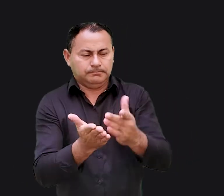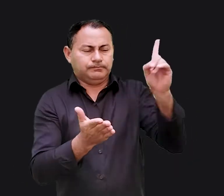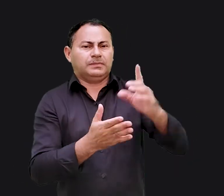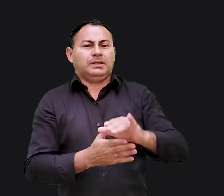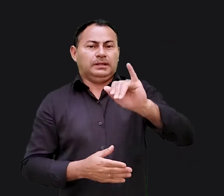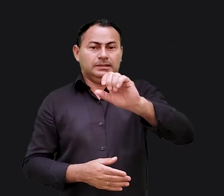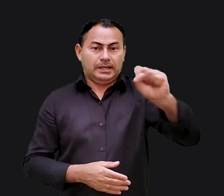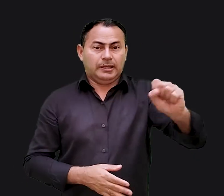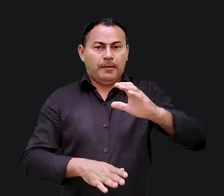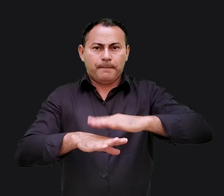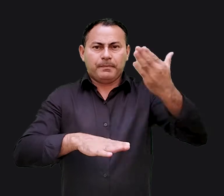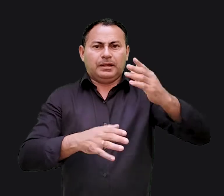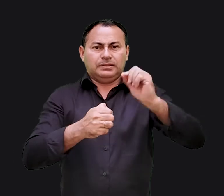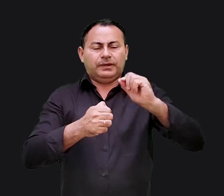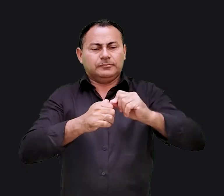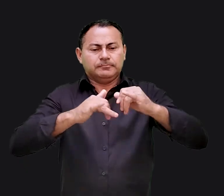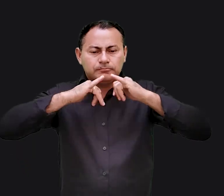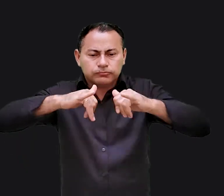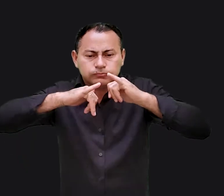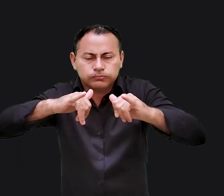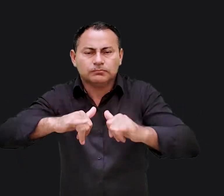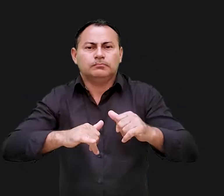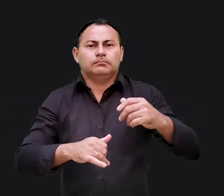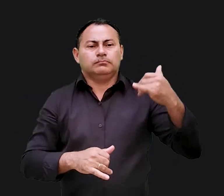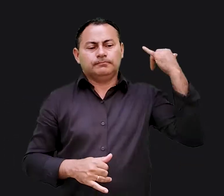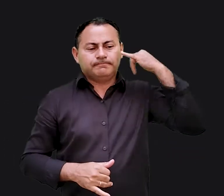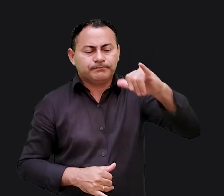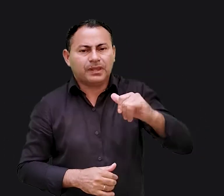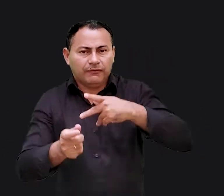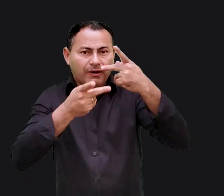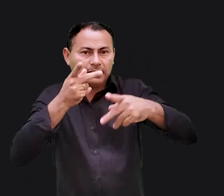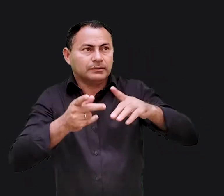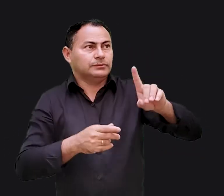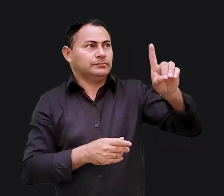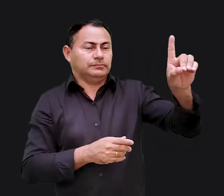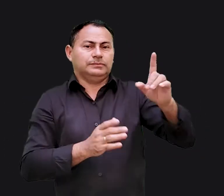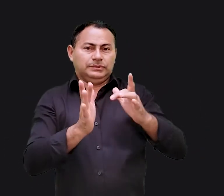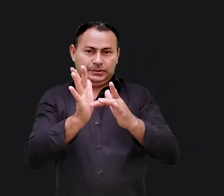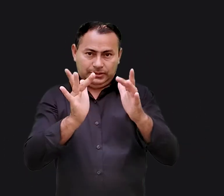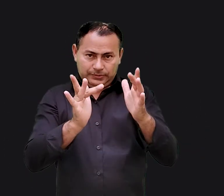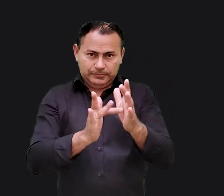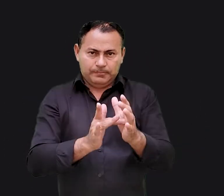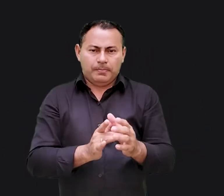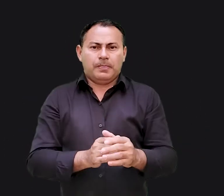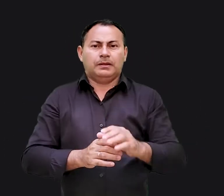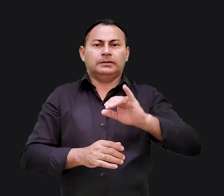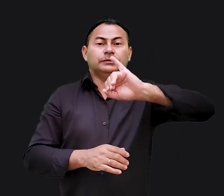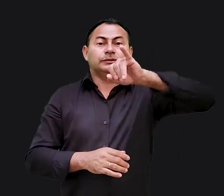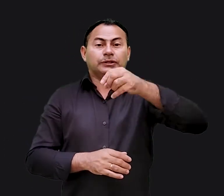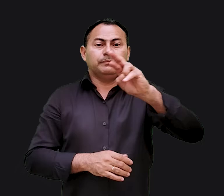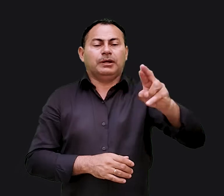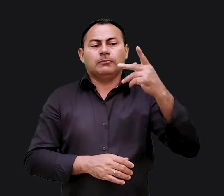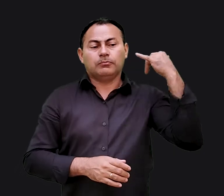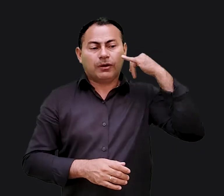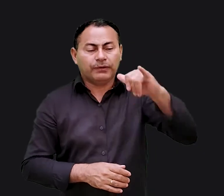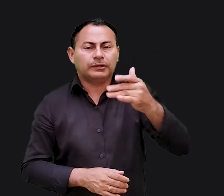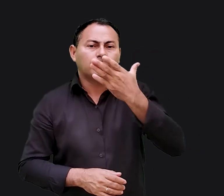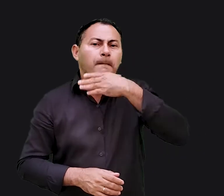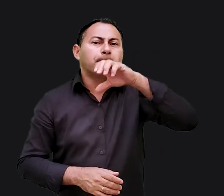da Bíblia, Isaías foi o que mais fez profecias a respeito do Messias. Jeremias é o profeta do Pai. Através